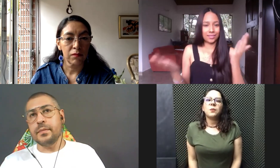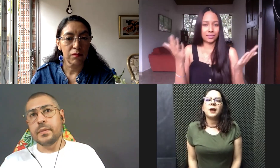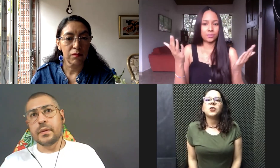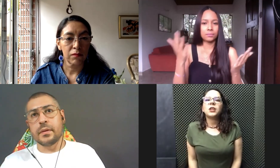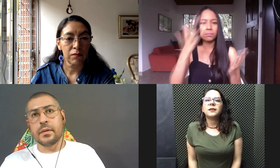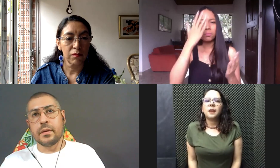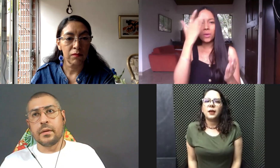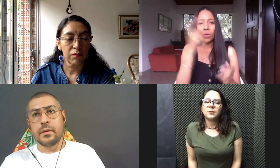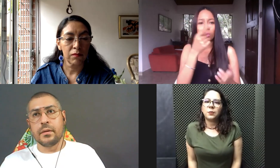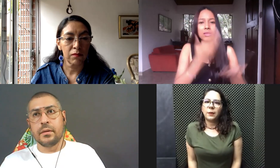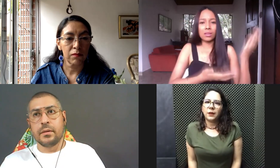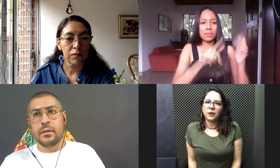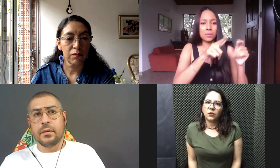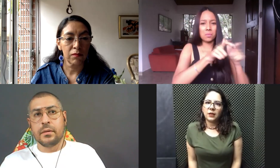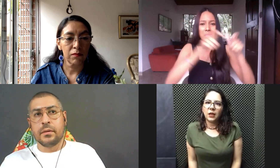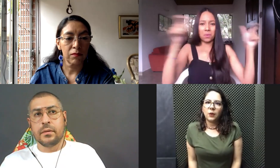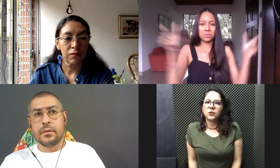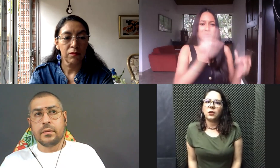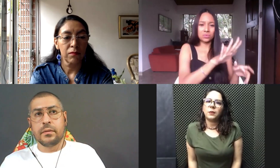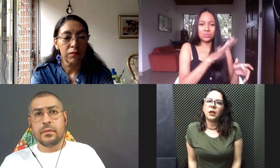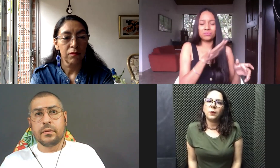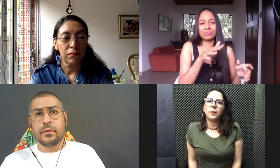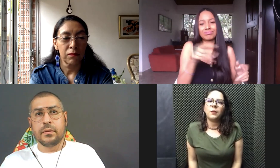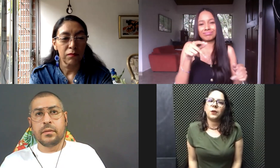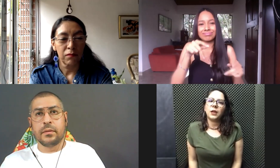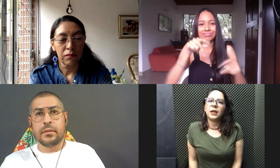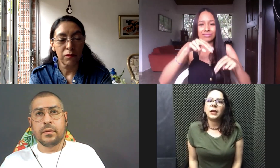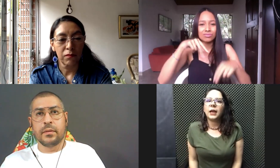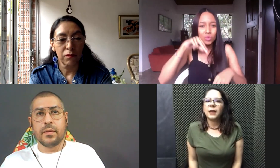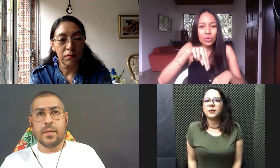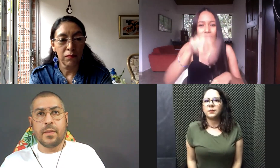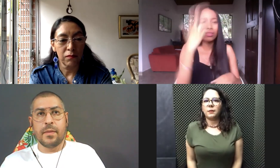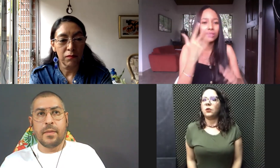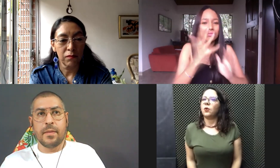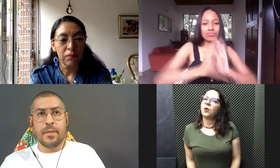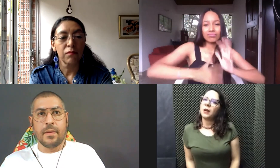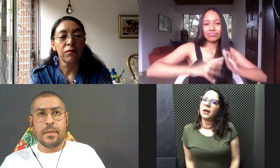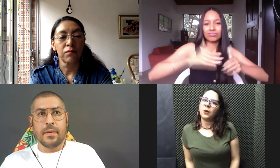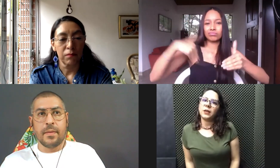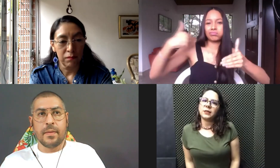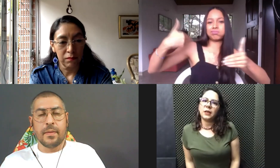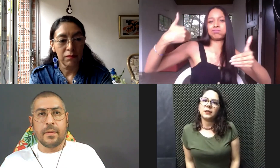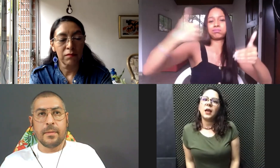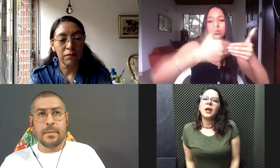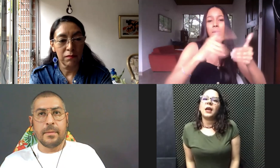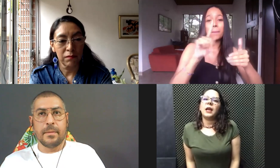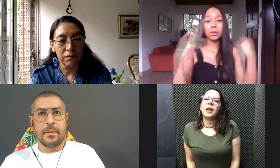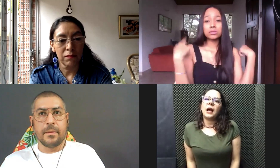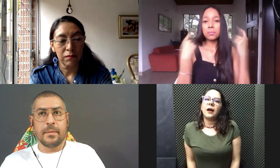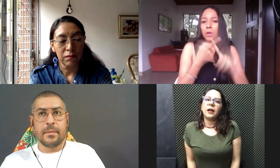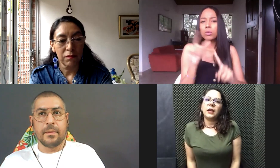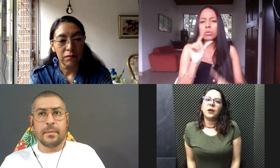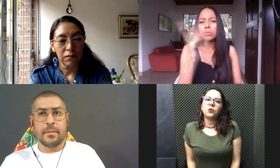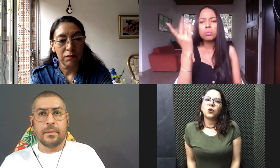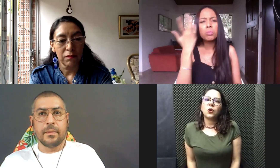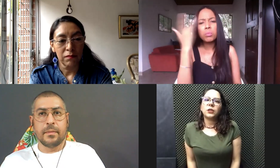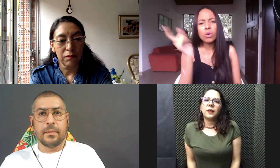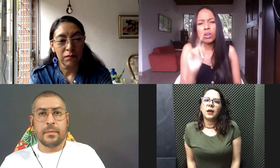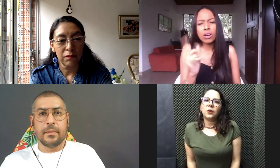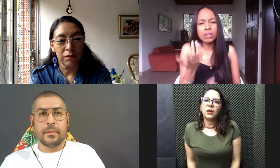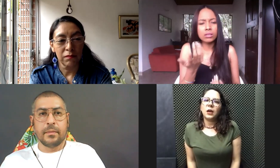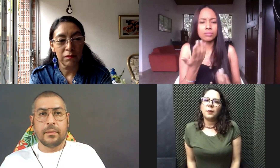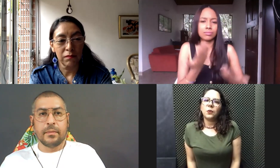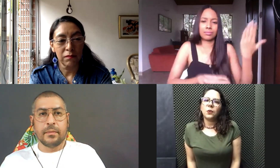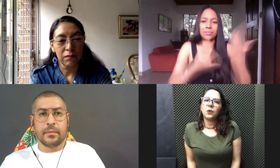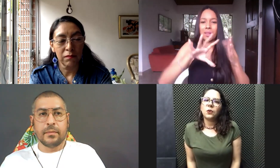que hay un mayor interés por aprender otras lenguas o ser bilingüe, por ejemplo, en el inglés y no como en la lengua de señas. En el uso